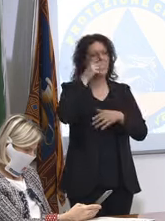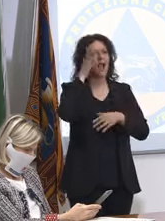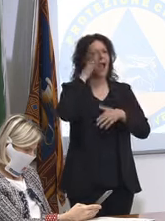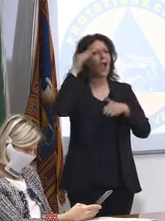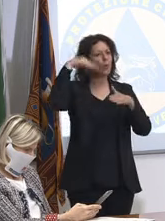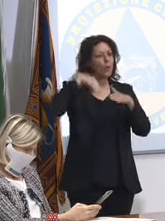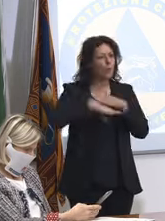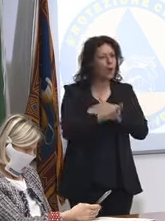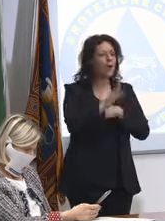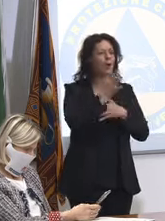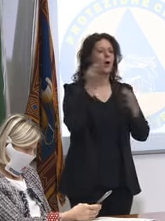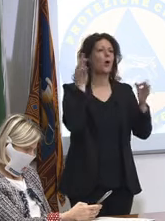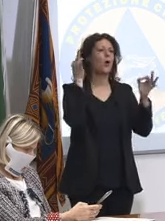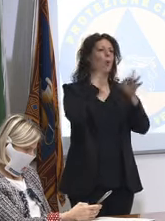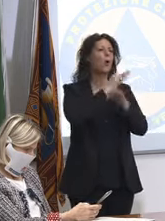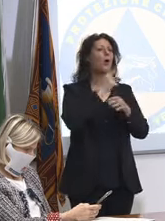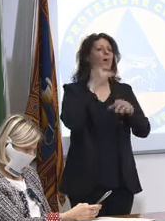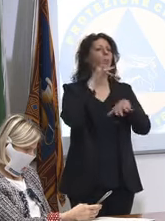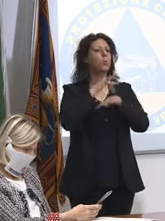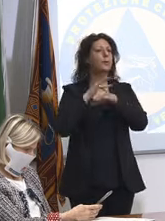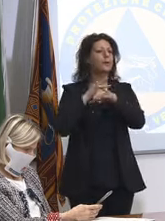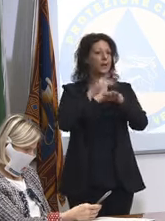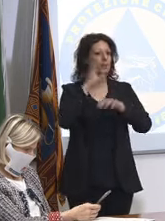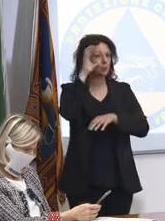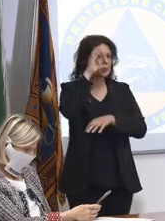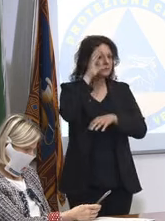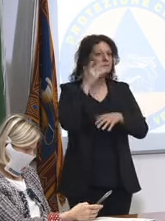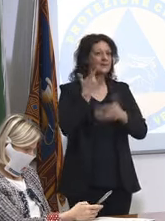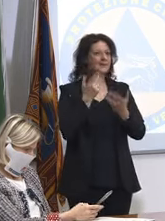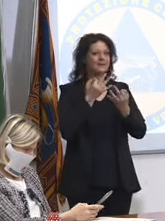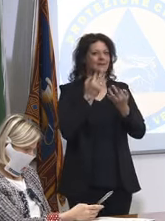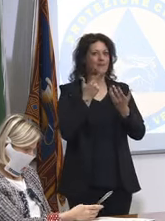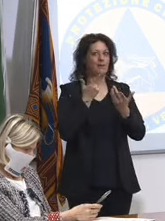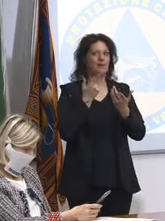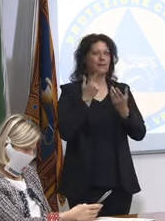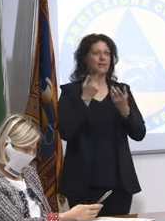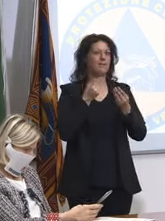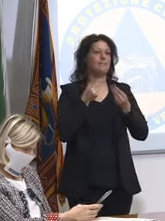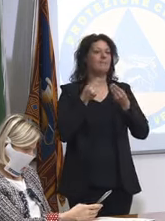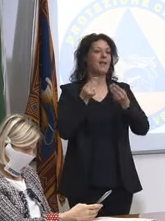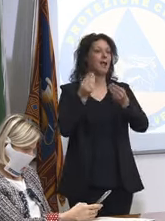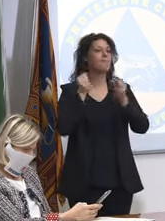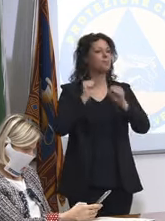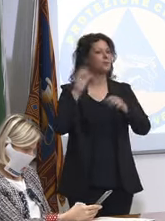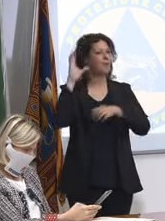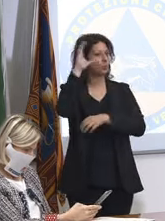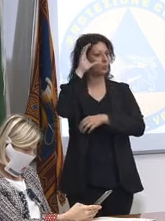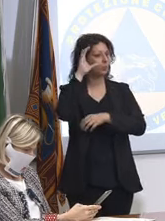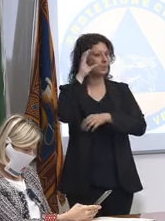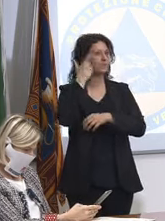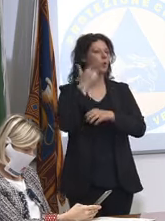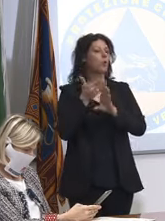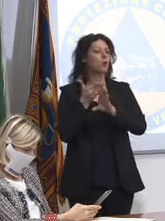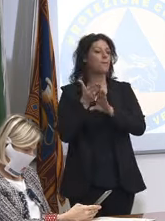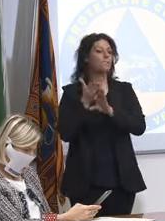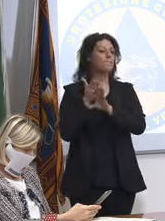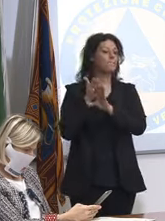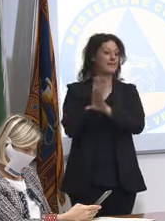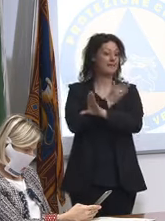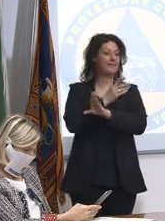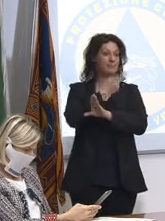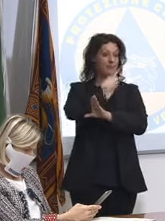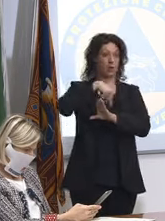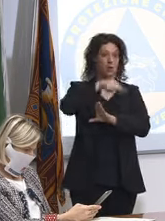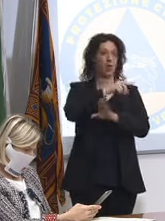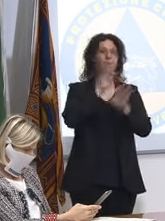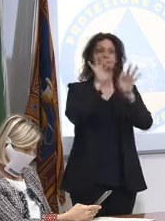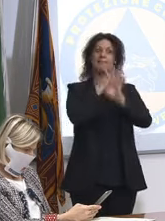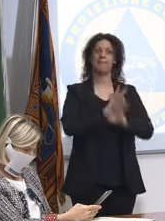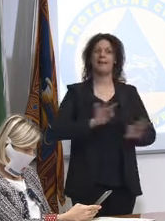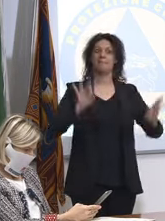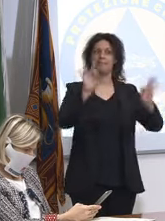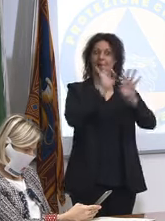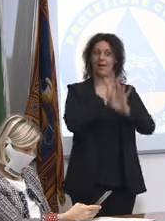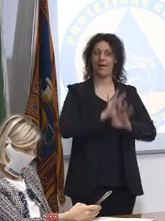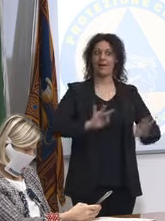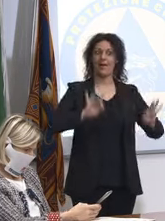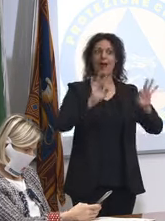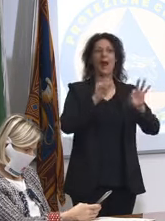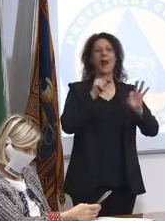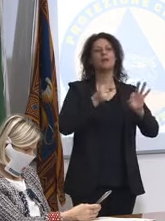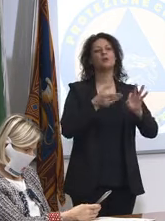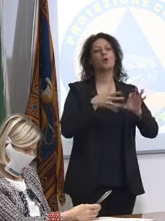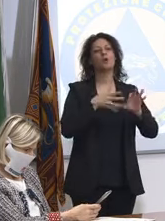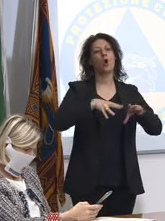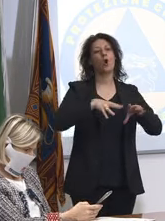delle guide turistiche e quant'altro. Cioè, ci stiamo attrezzando, mettiamo in moto i motori al minimo, ma poi andranno a regime.